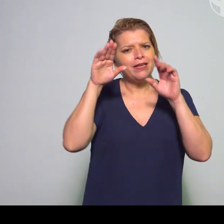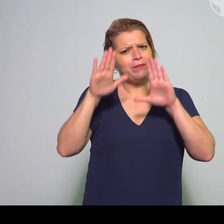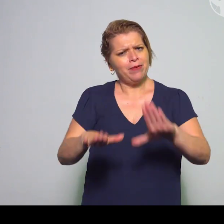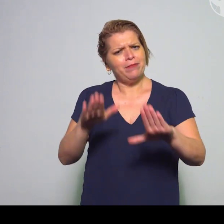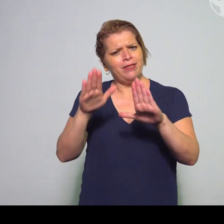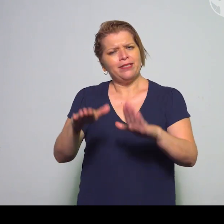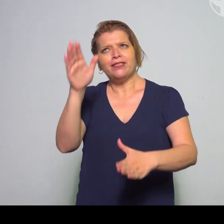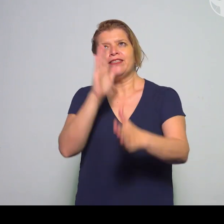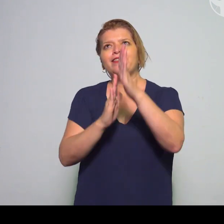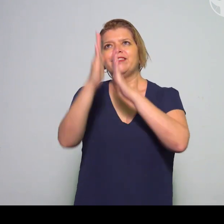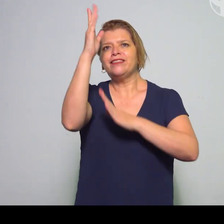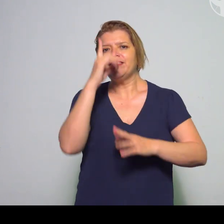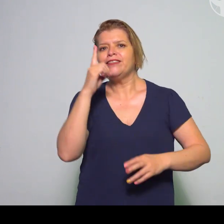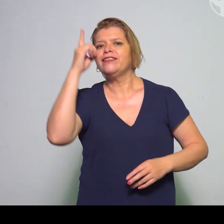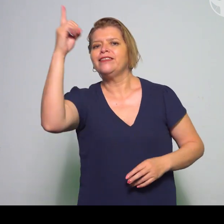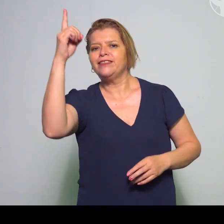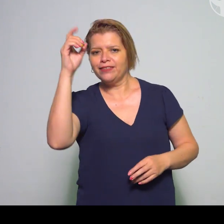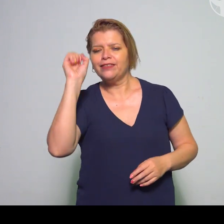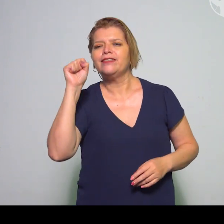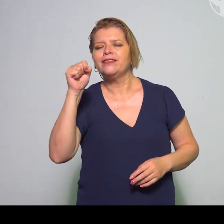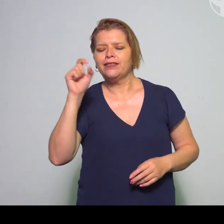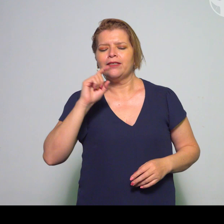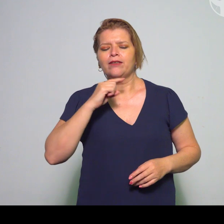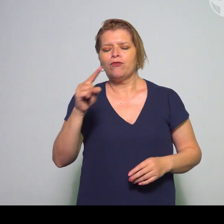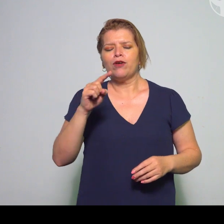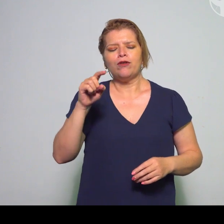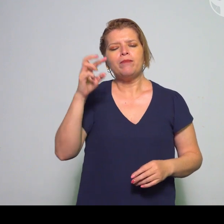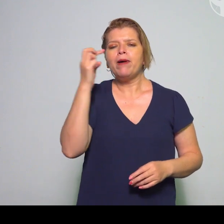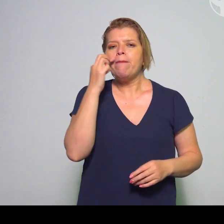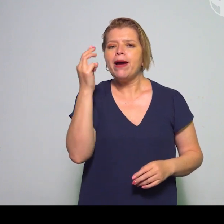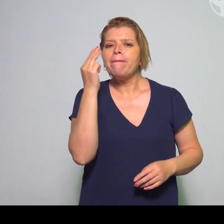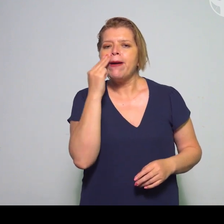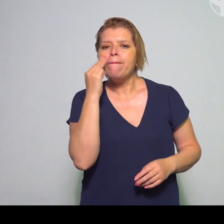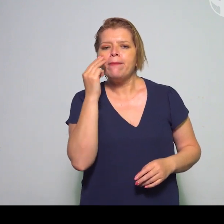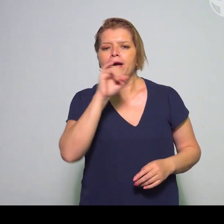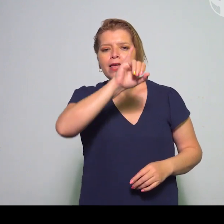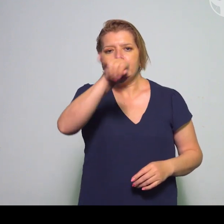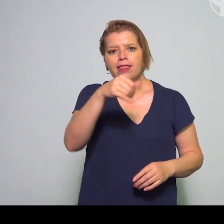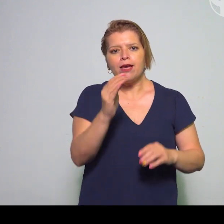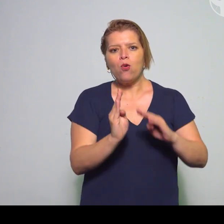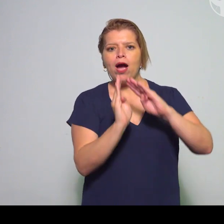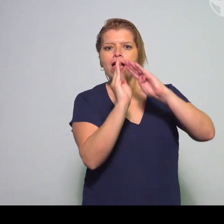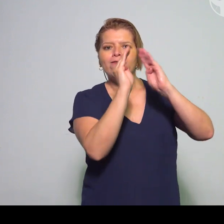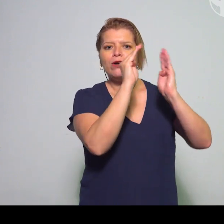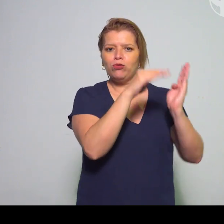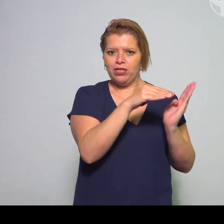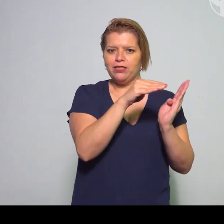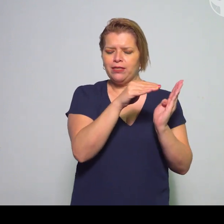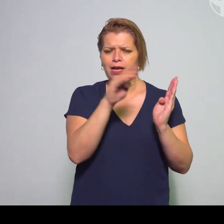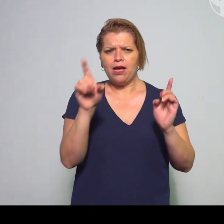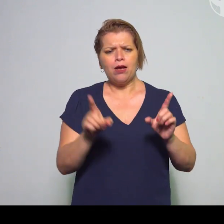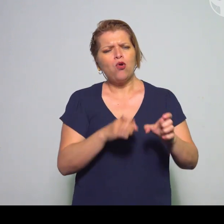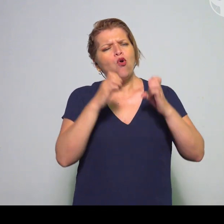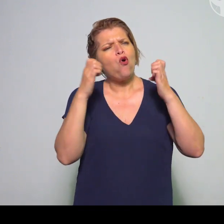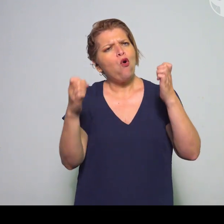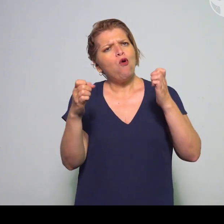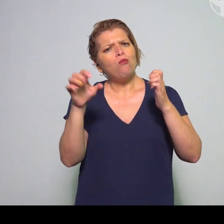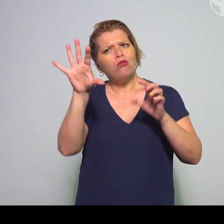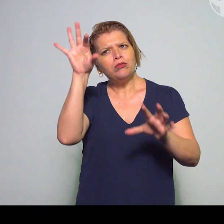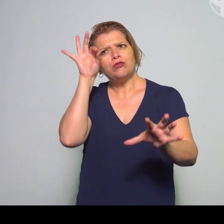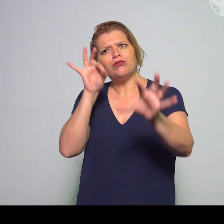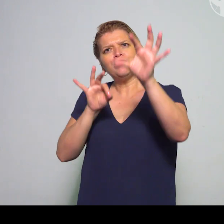la presencia del Señor. Como lo dijimos, fueron los padres de Juan el Bautista, pero ¿cómo descubrieron ese